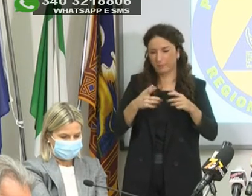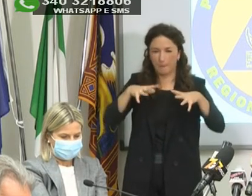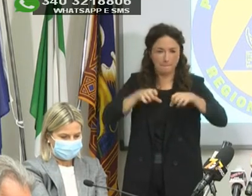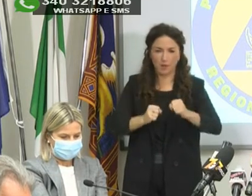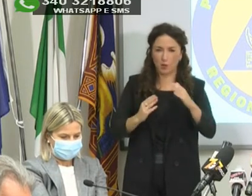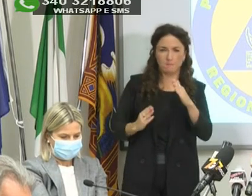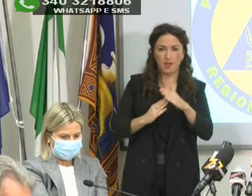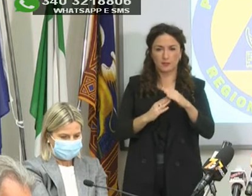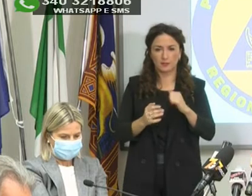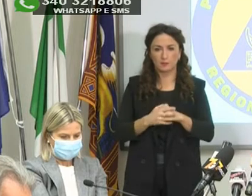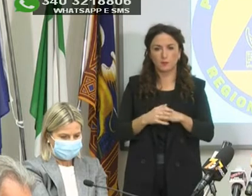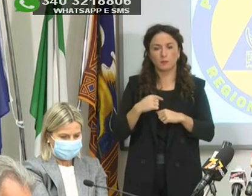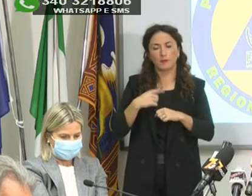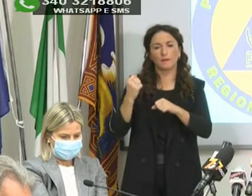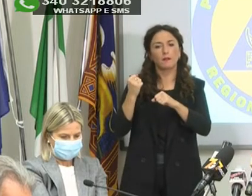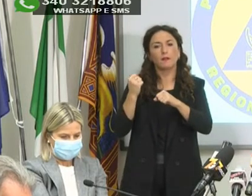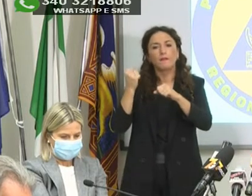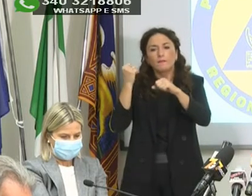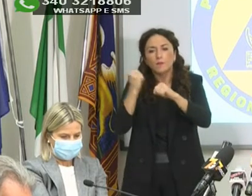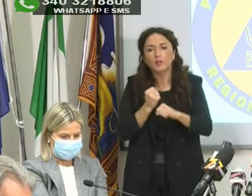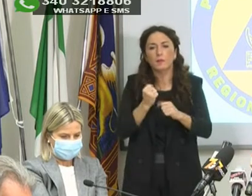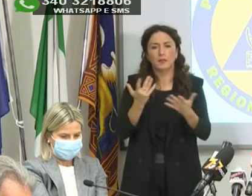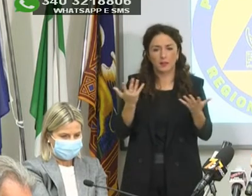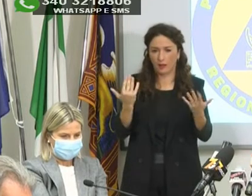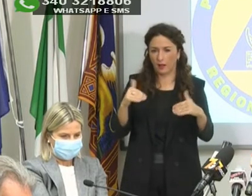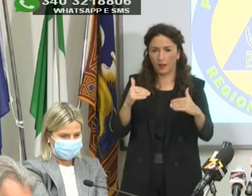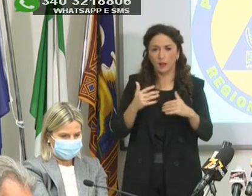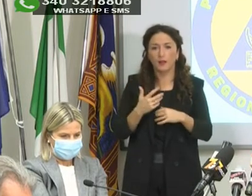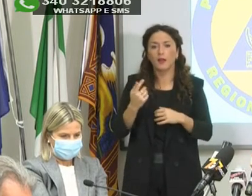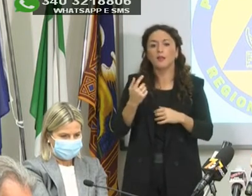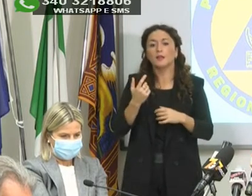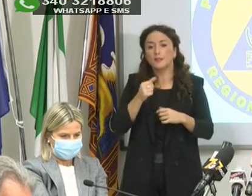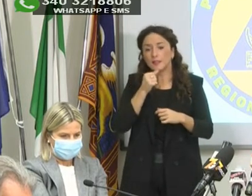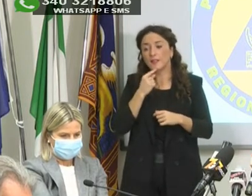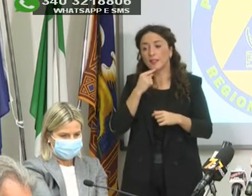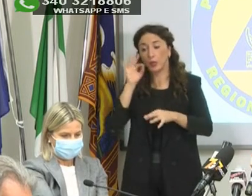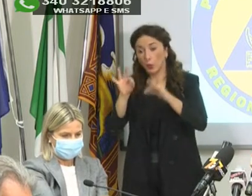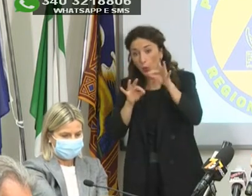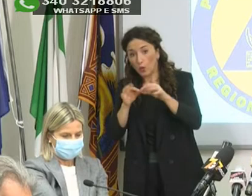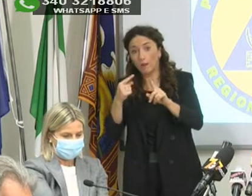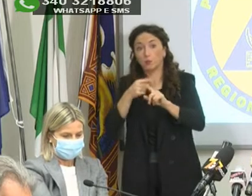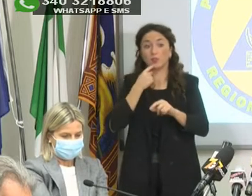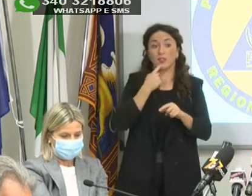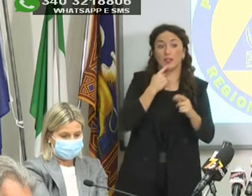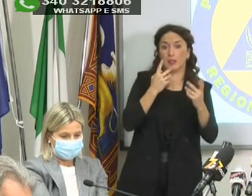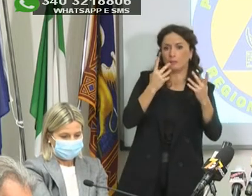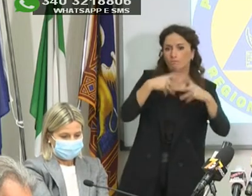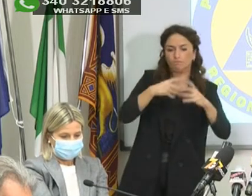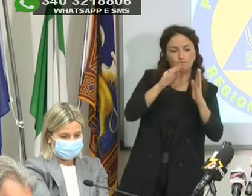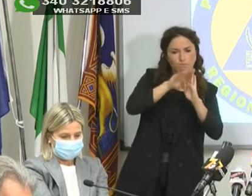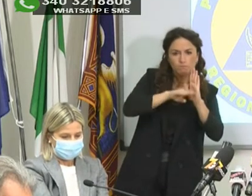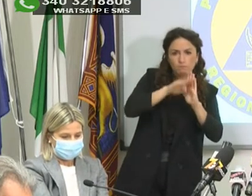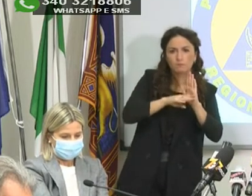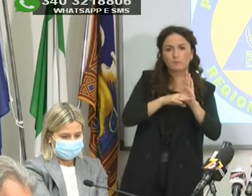Per voi è fondamentale, uno si dice ma cosa c'entra? Sì, c'è chi cura ma ci vuole anche chi programma, chi mette insieme i fattori